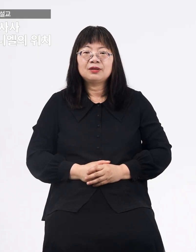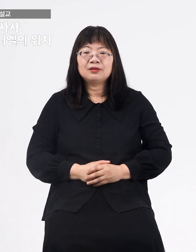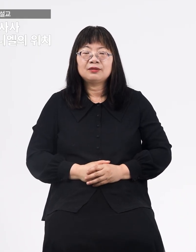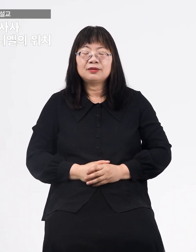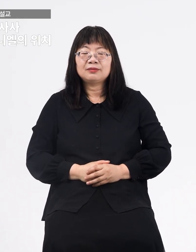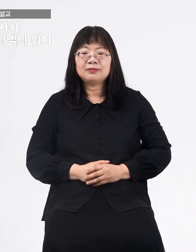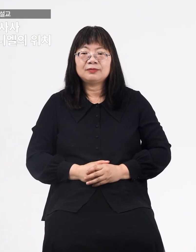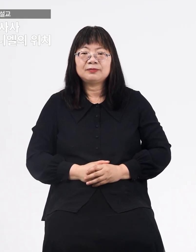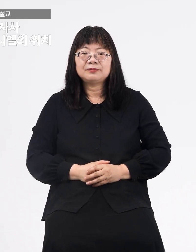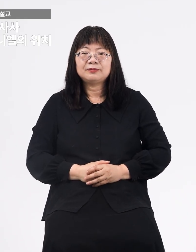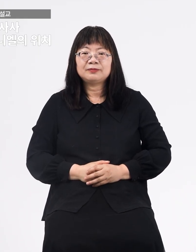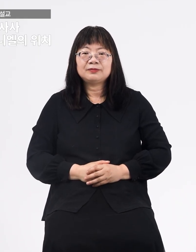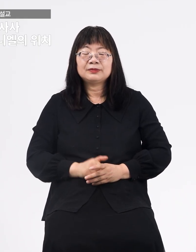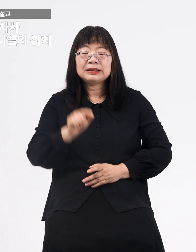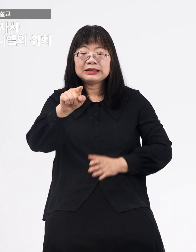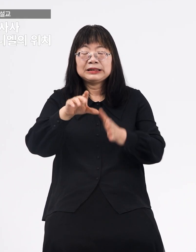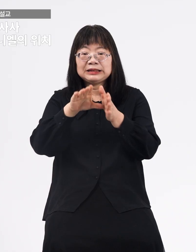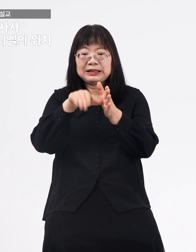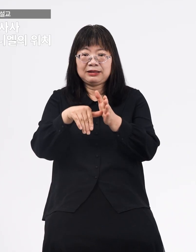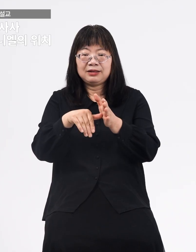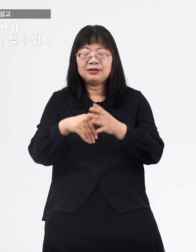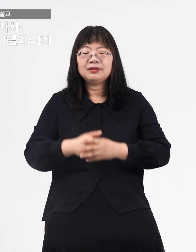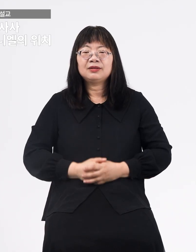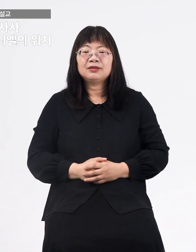베드로를. 이때